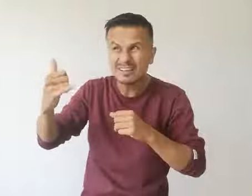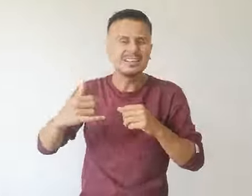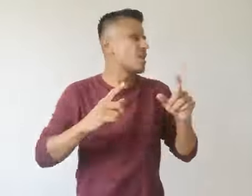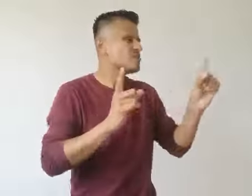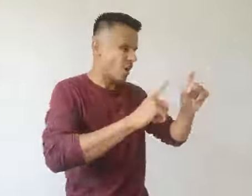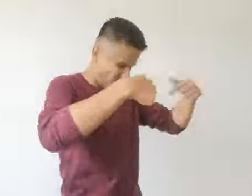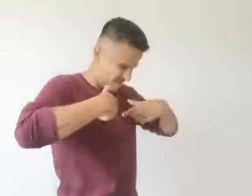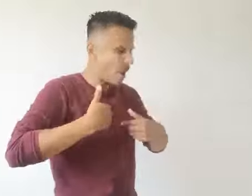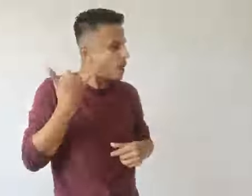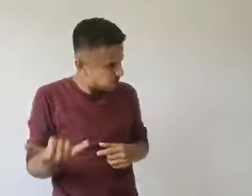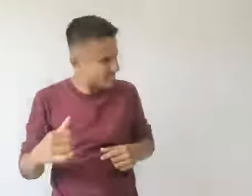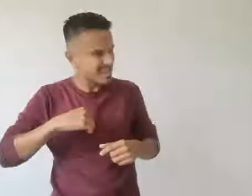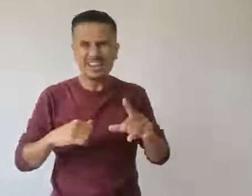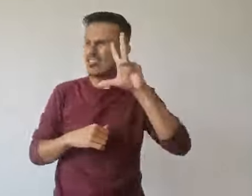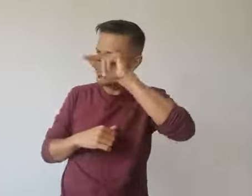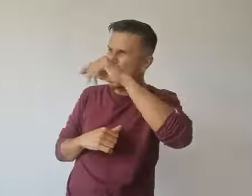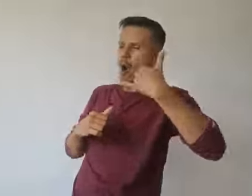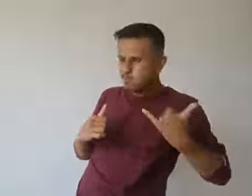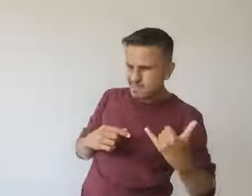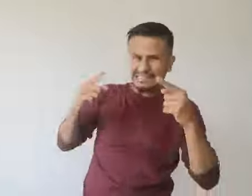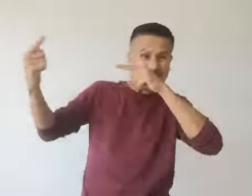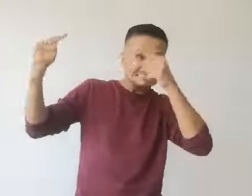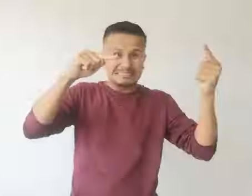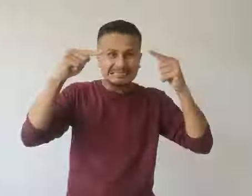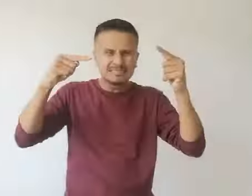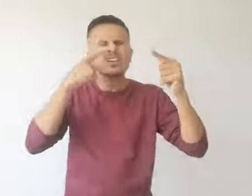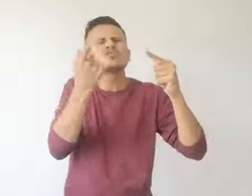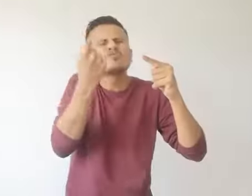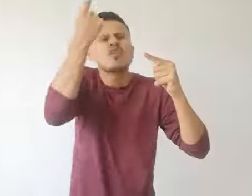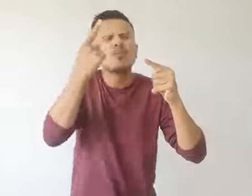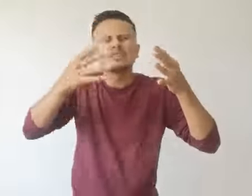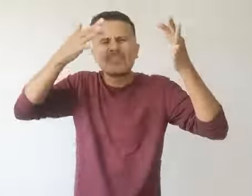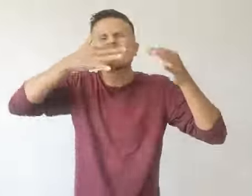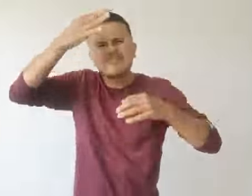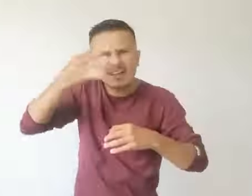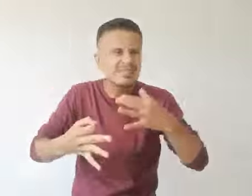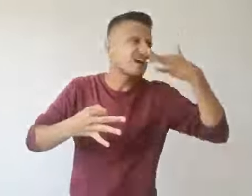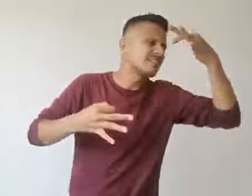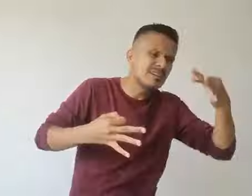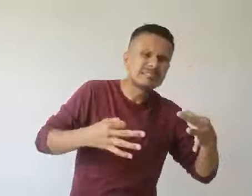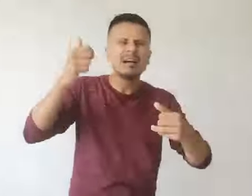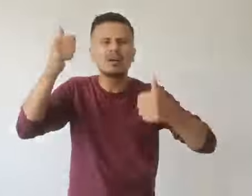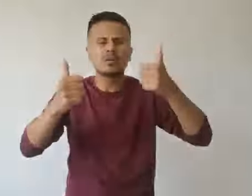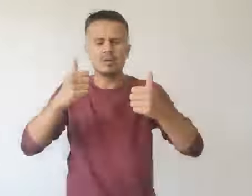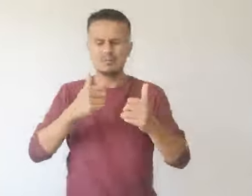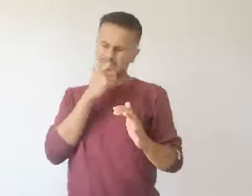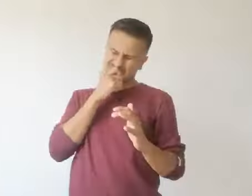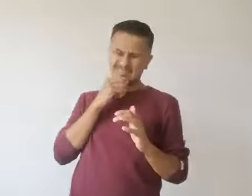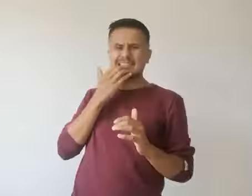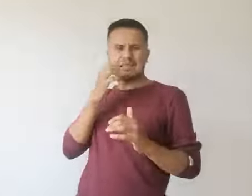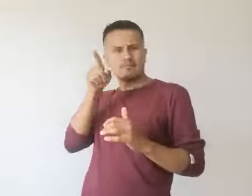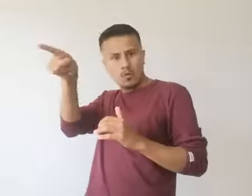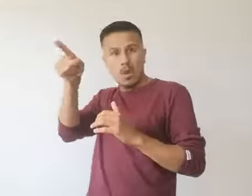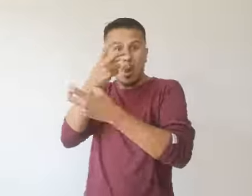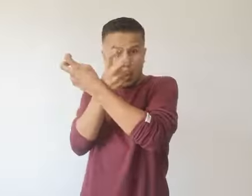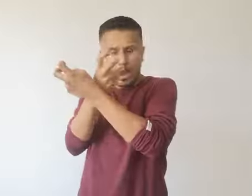alguno de los dos lugares. Pero no sé cómo lo van a hacer, porque estudiar el ADN en uno u otro lugar no va a dilucidar